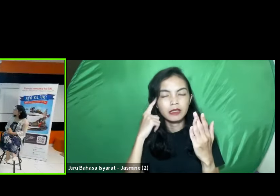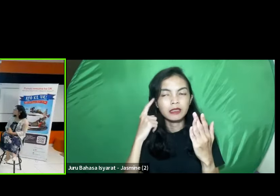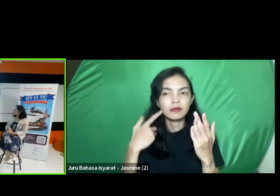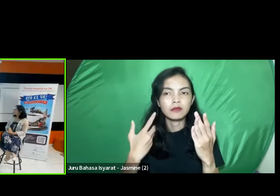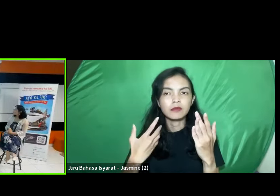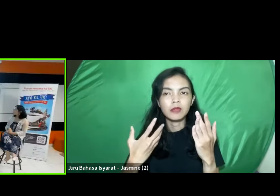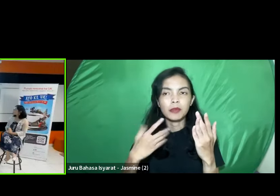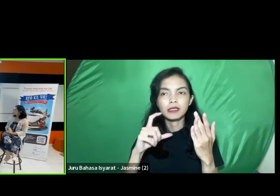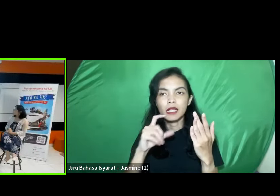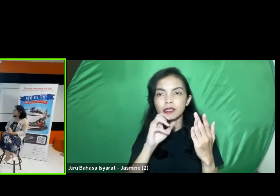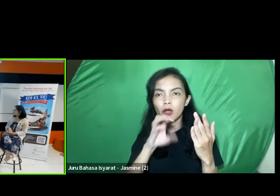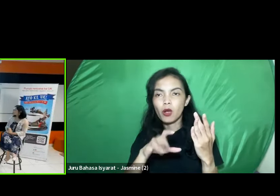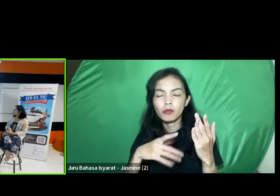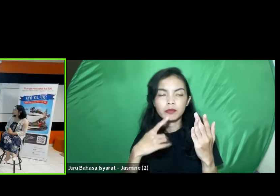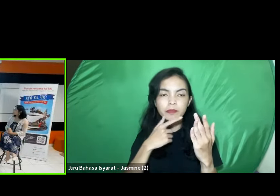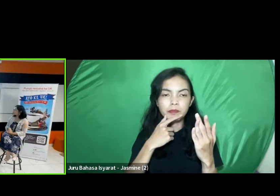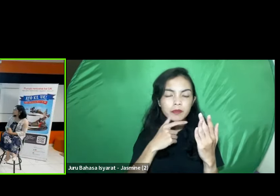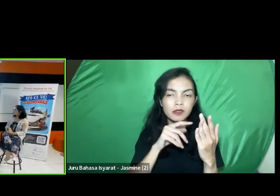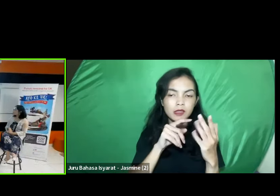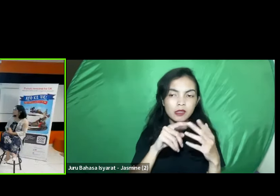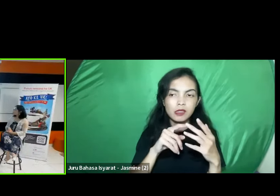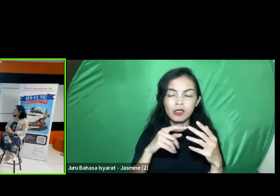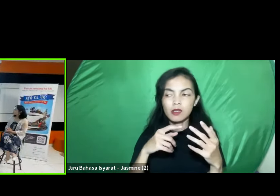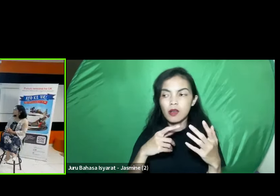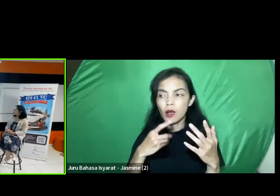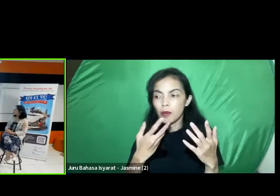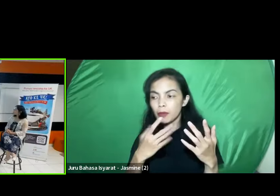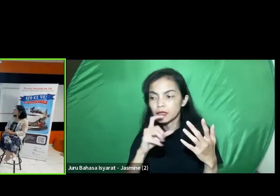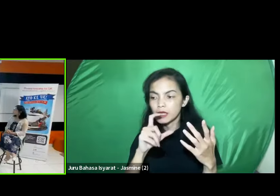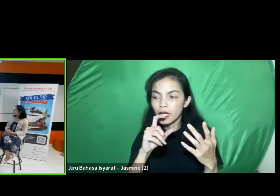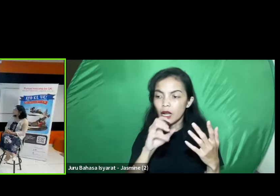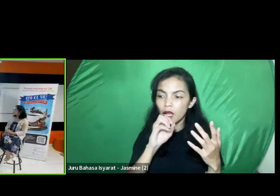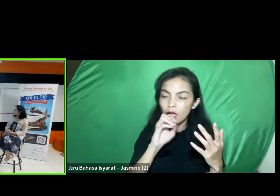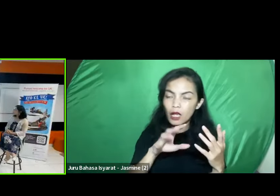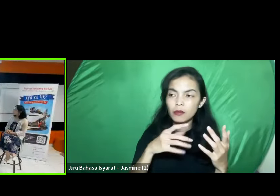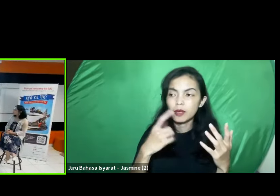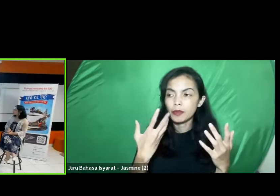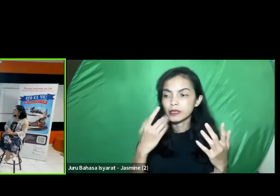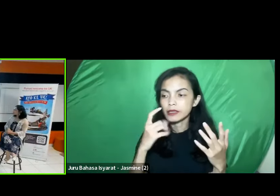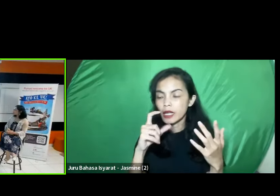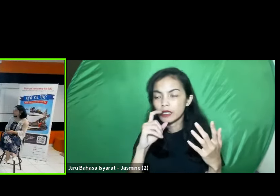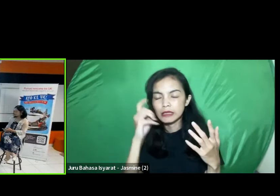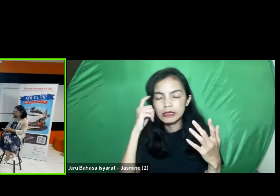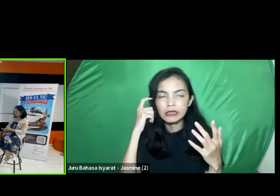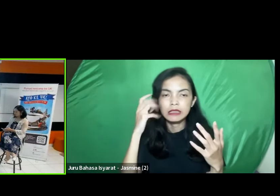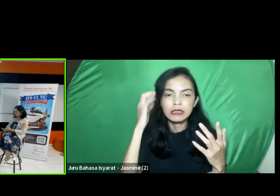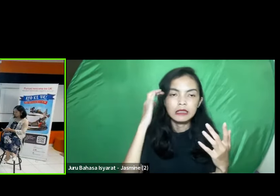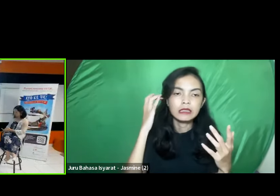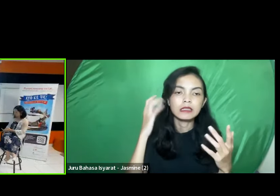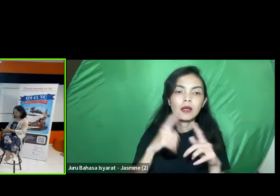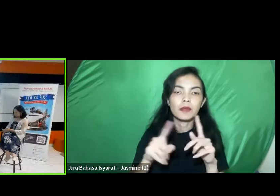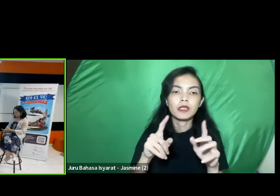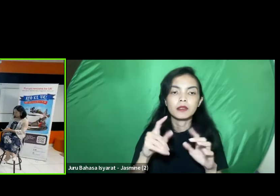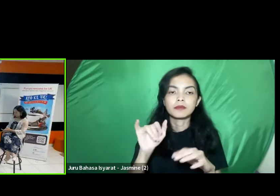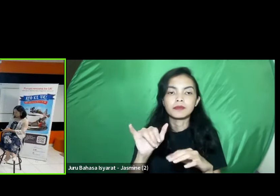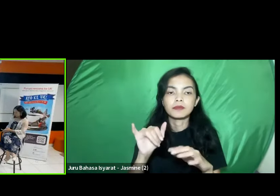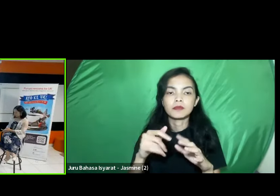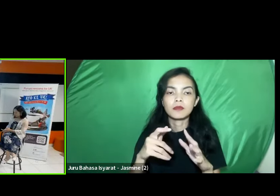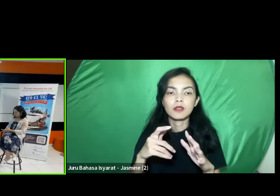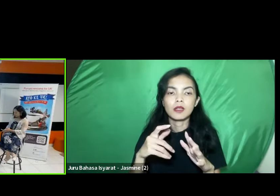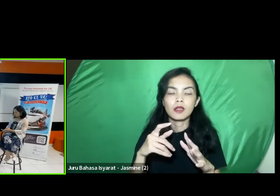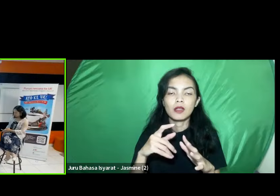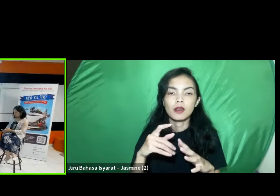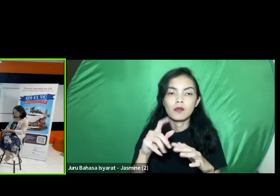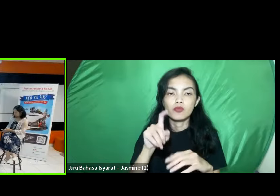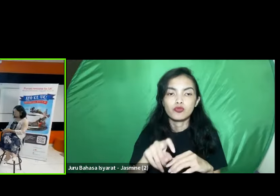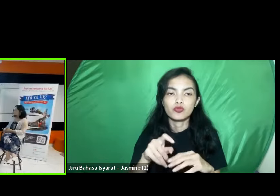mau jobnya kayak gimana ya kontennya Apa aja ya cuman sama seperti yang e tadi dibilang itu kalian butuh otentik cuman Saya juga mikir